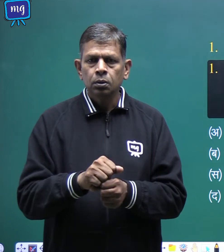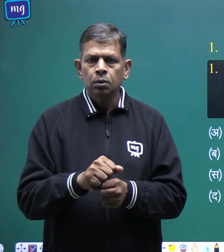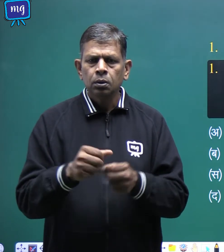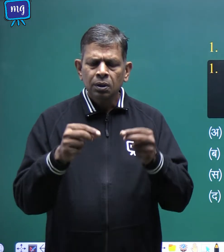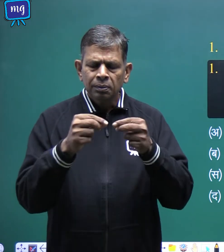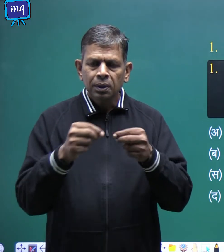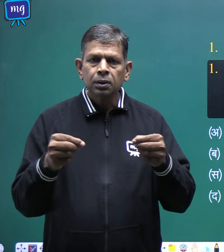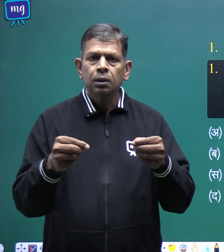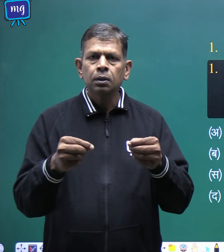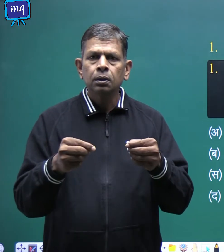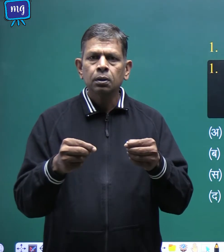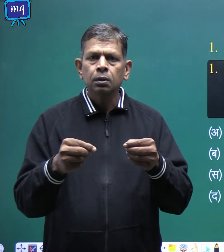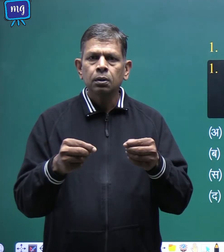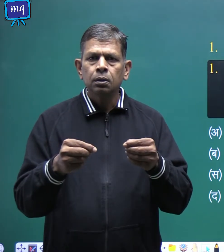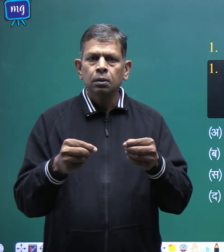पतली चादरों में